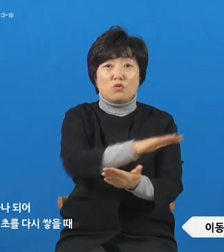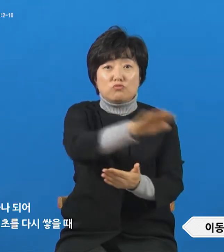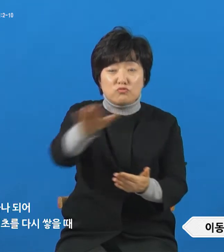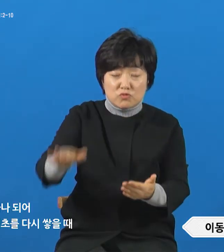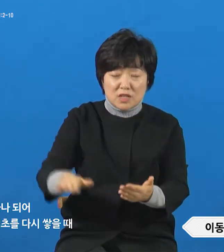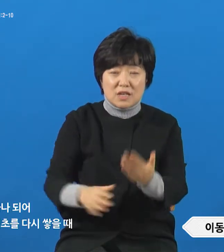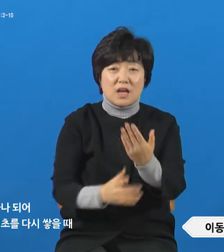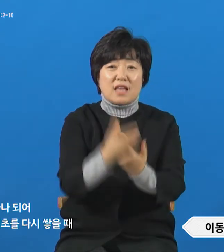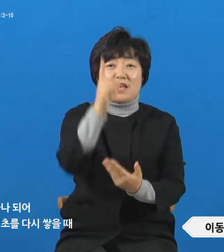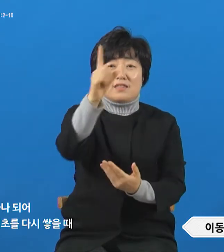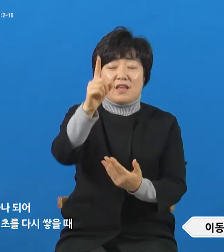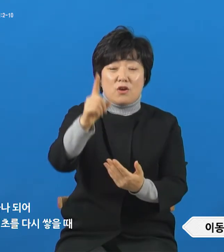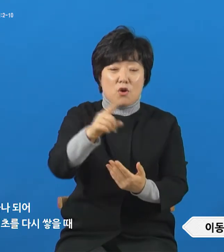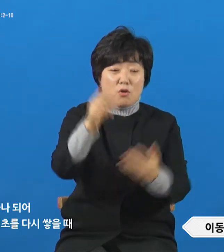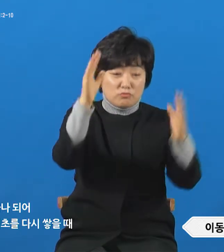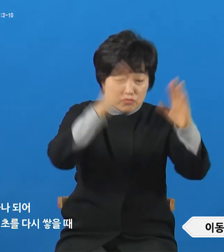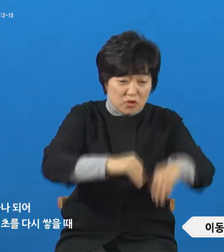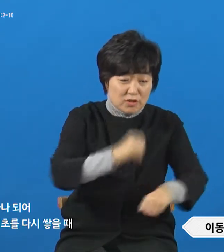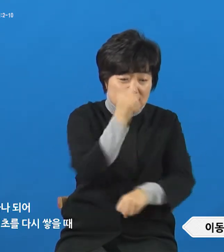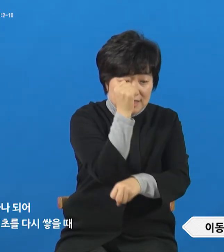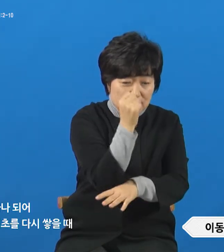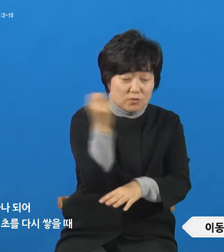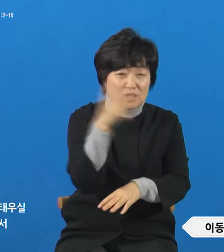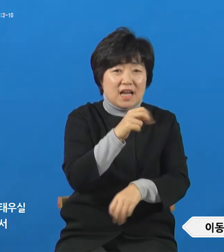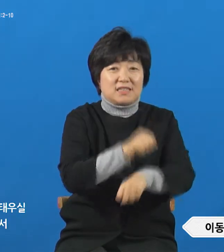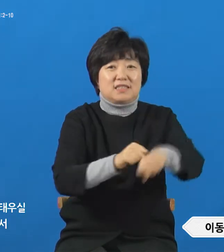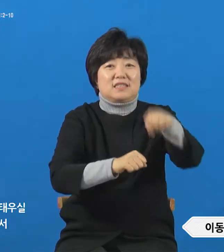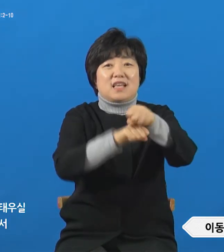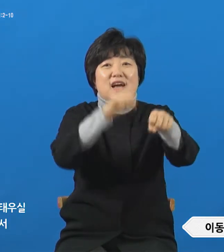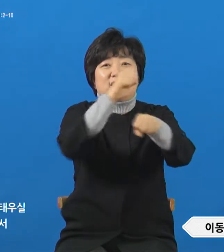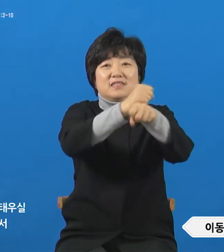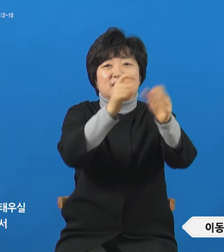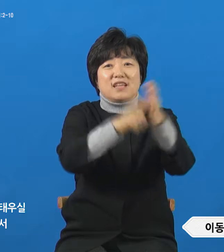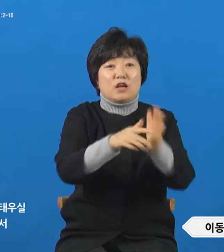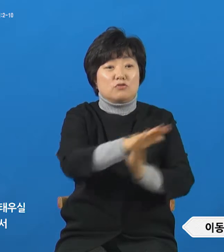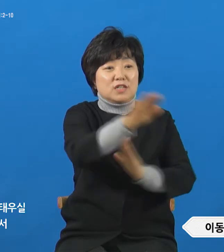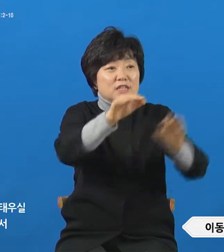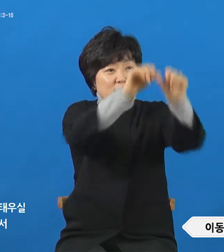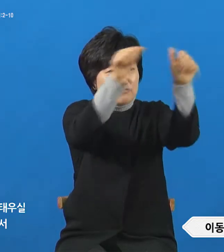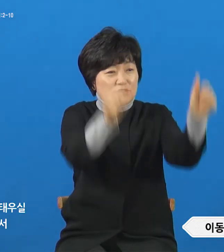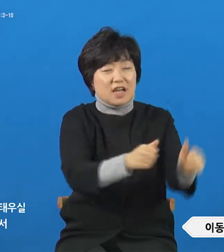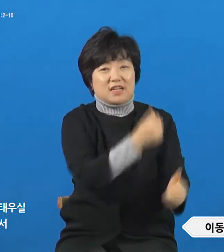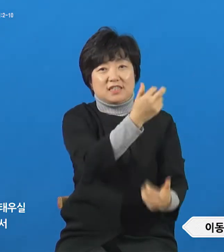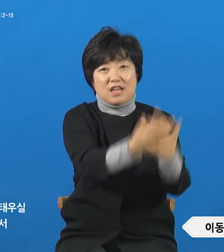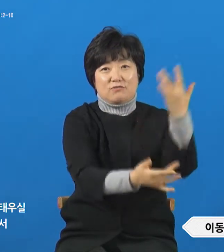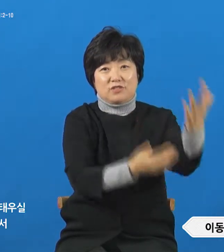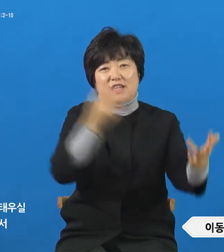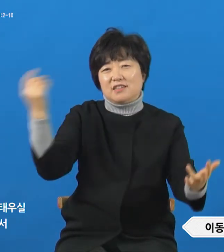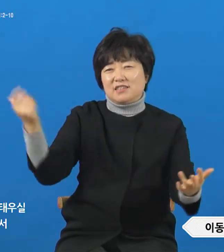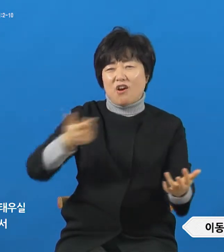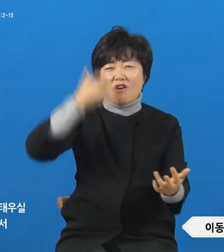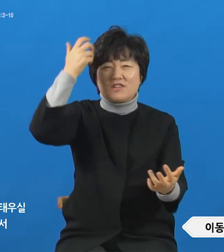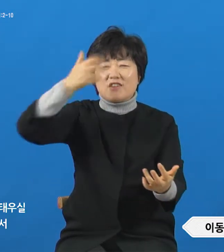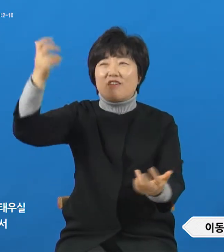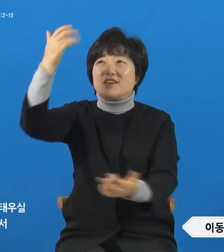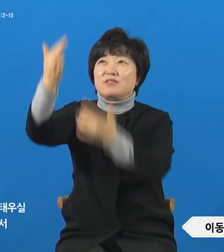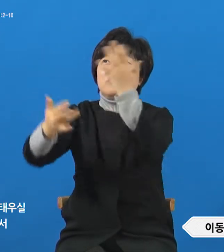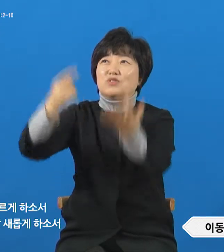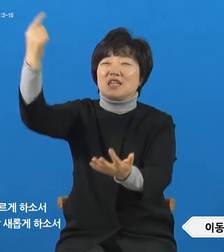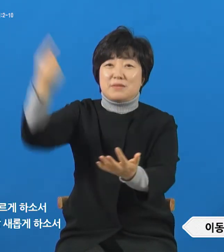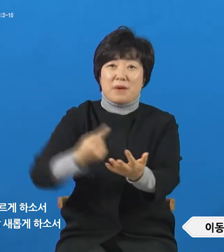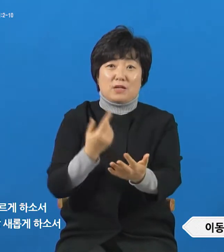되어 이 땅에 무너진 기초를 다시 쌓을 때 우리의 우상들을 태우실 모여 성령의 불